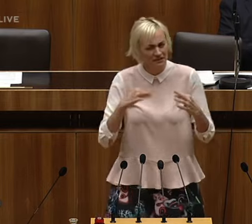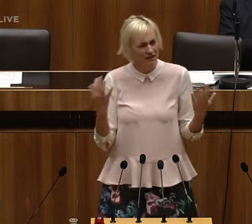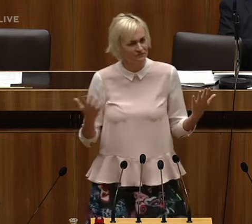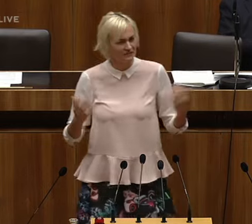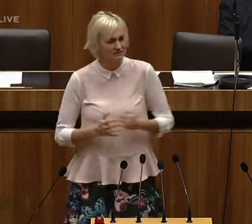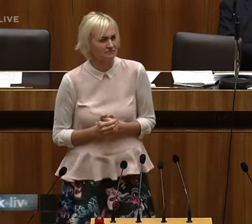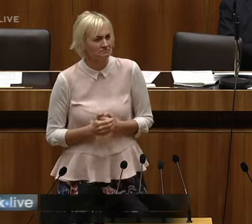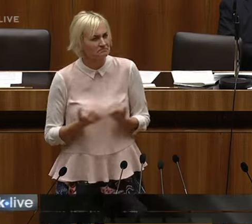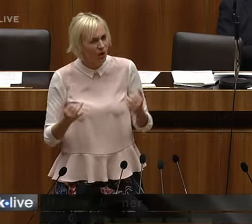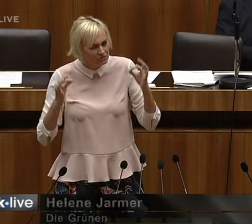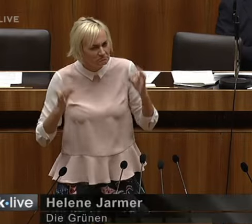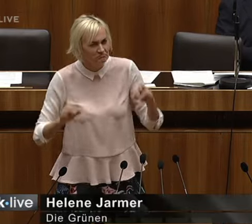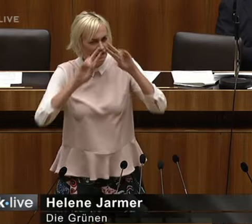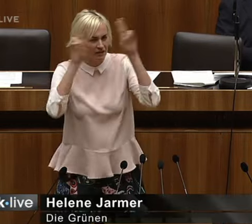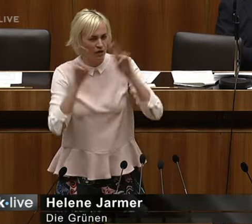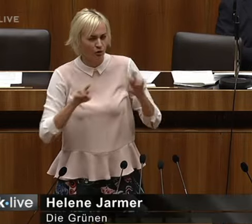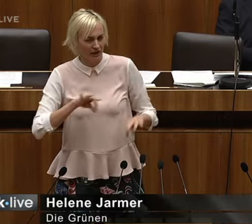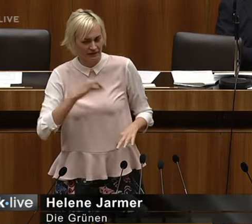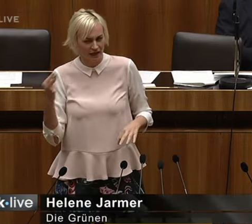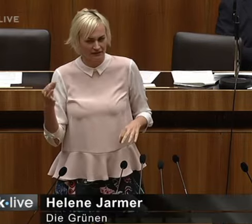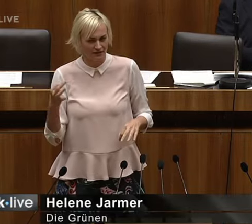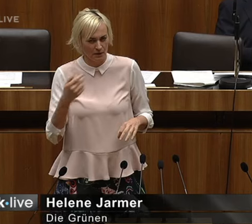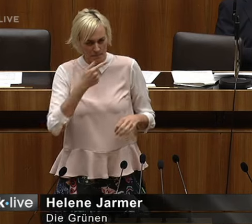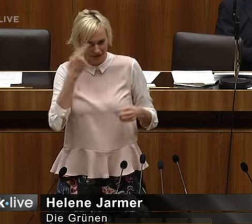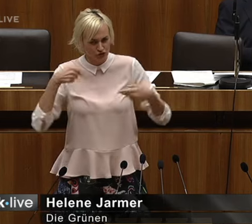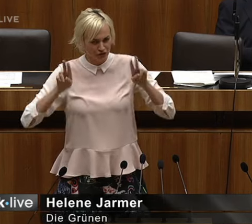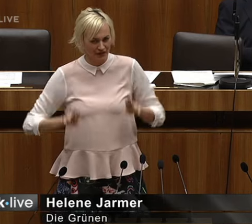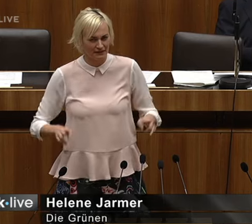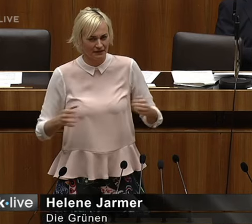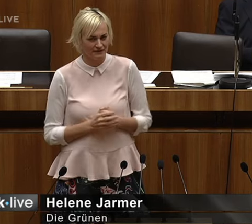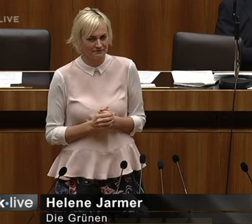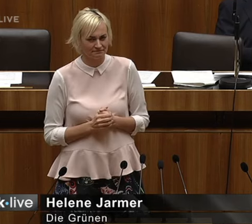Sie wissen, heute ist ein wichtiger Tag, der Internationale Tag der Menschenrechte.